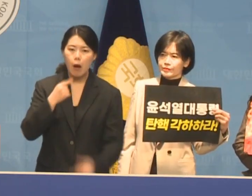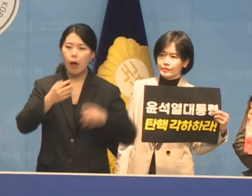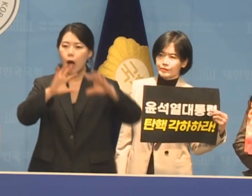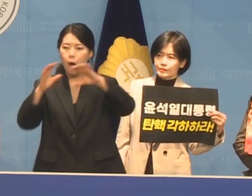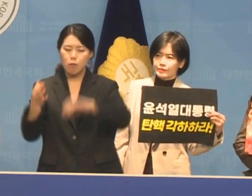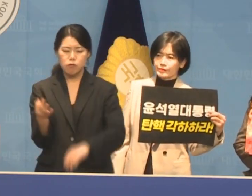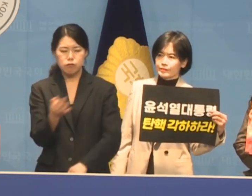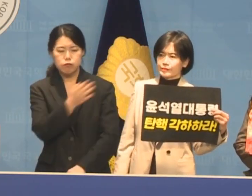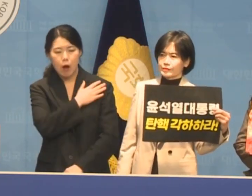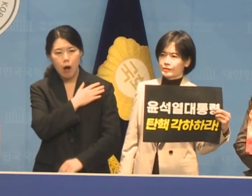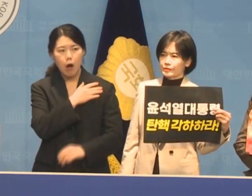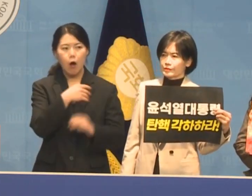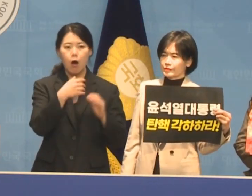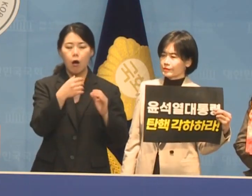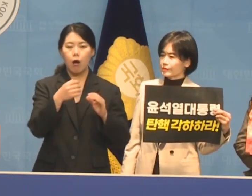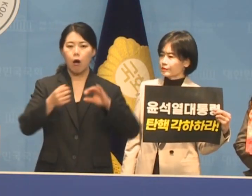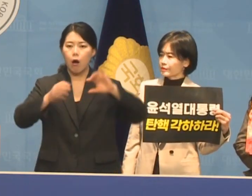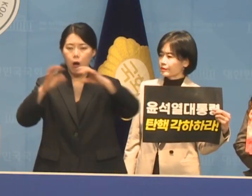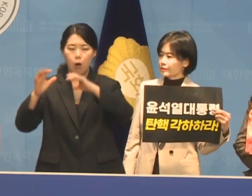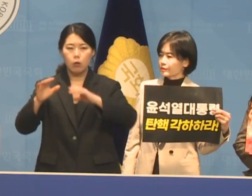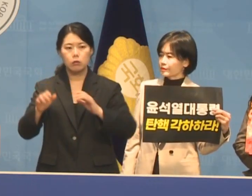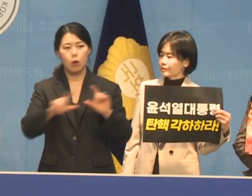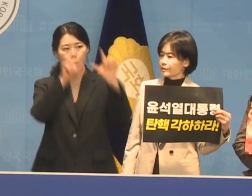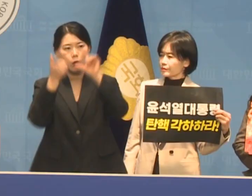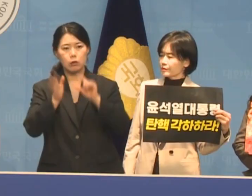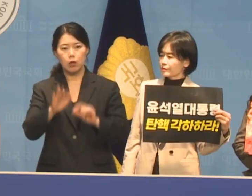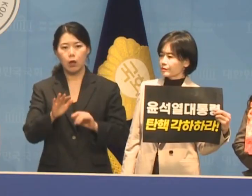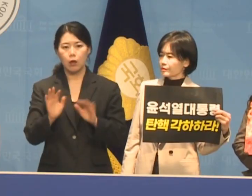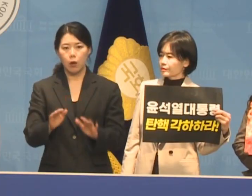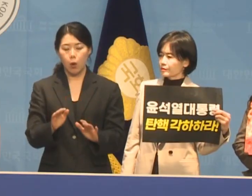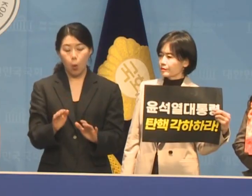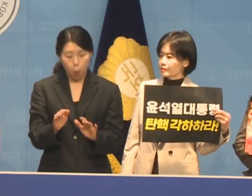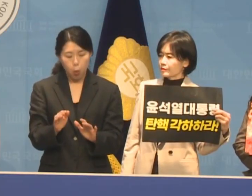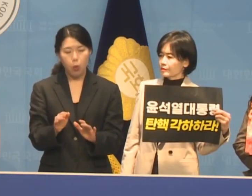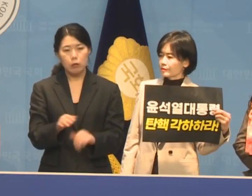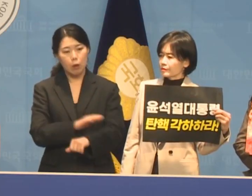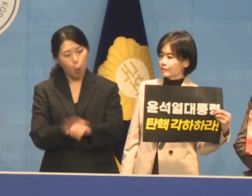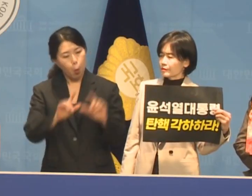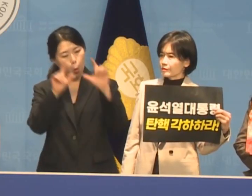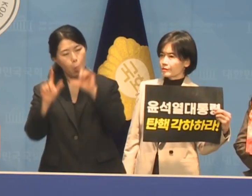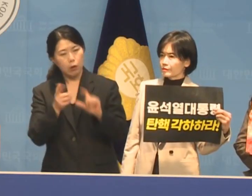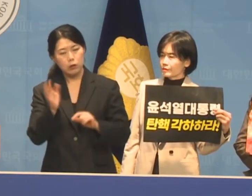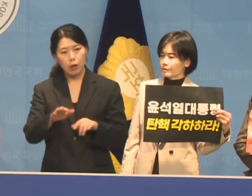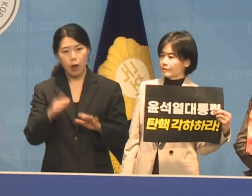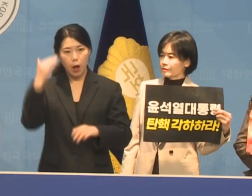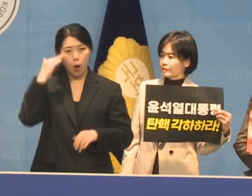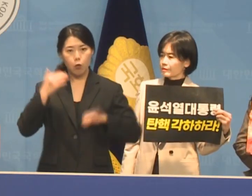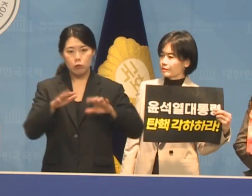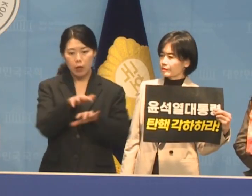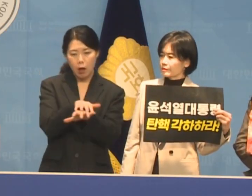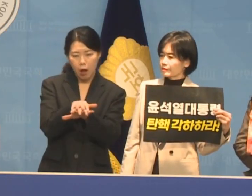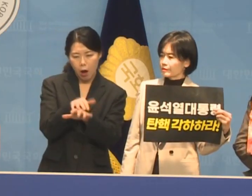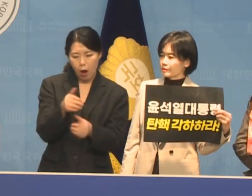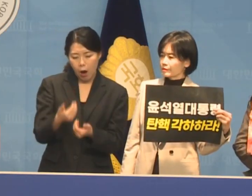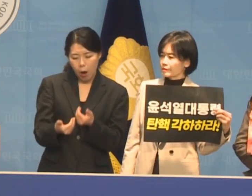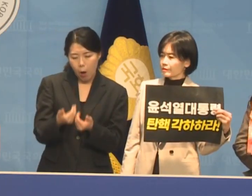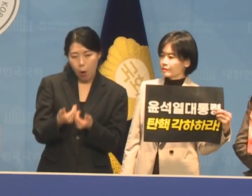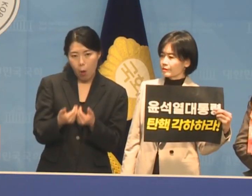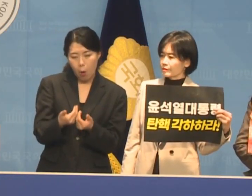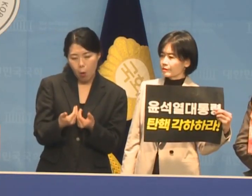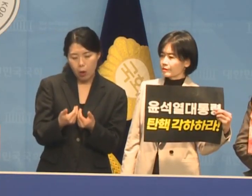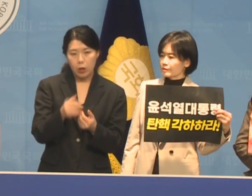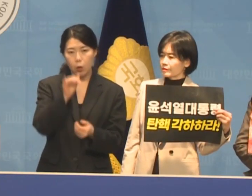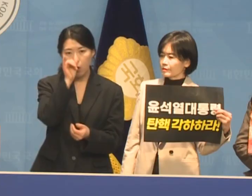풍요로운 물질문화 생활을 누리면서 경각심을 늦춘 사이에 대한민국의 체제에 균열이 생겼고 그